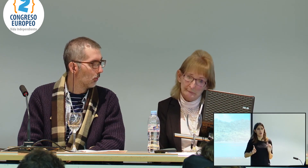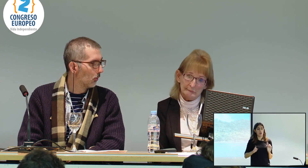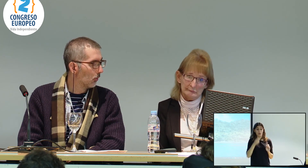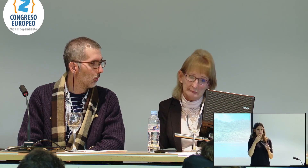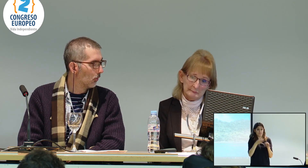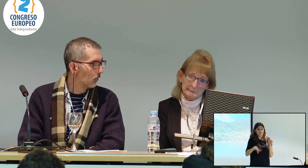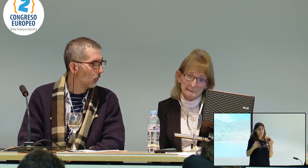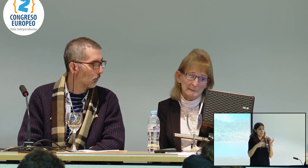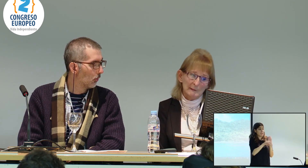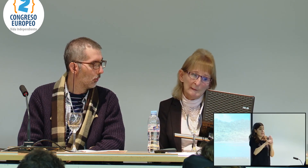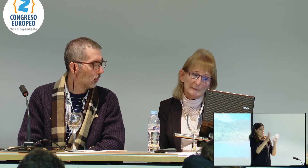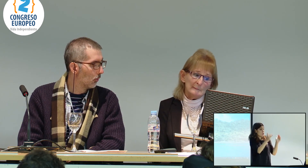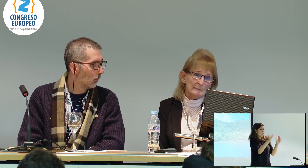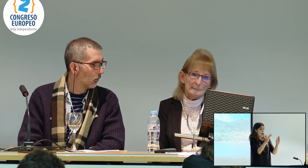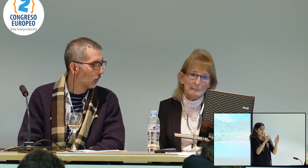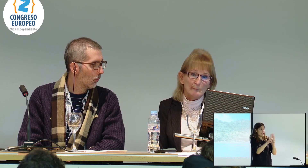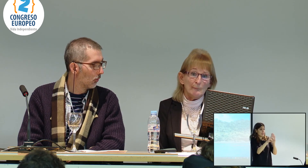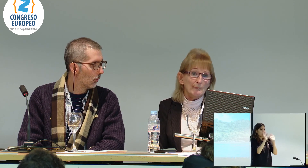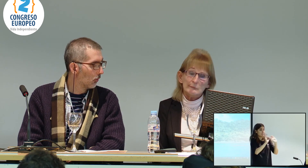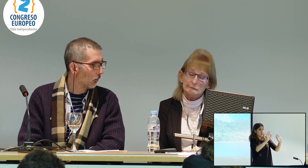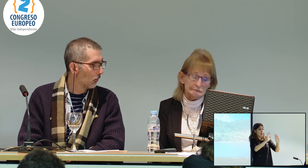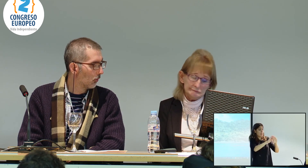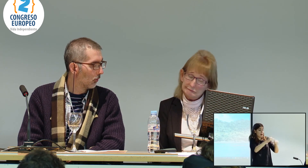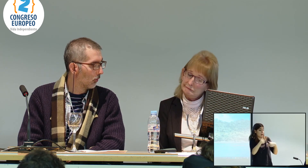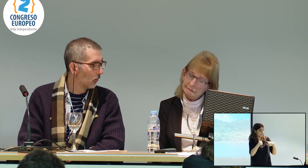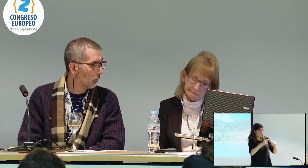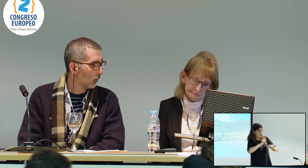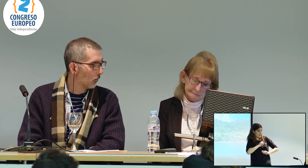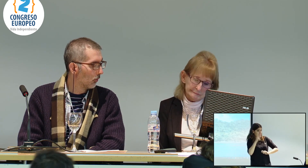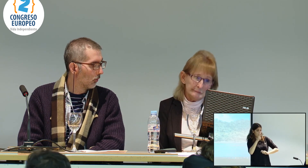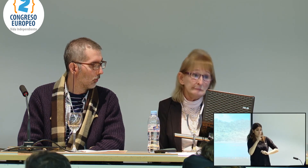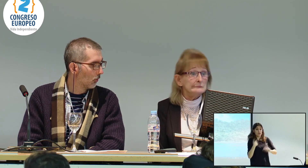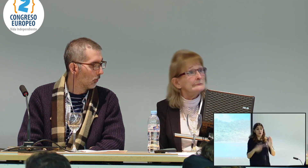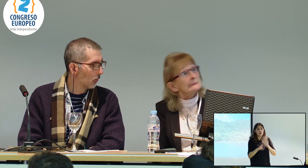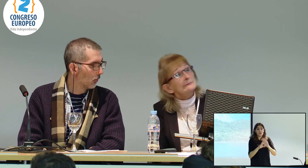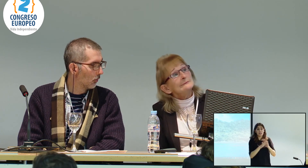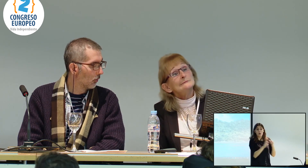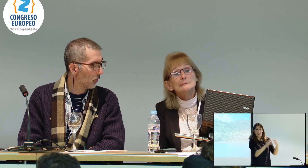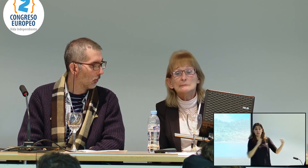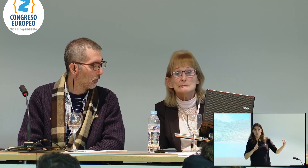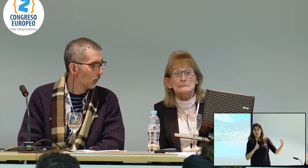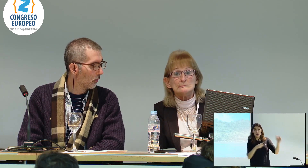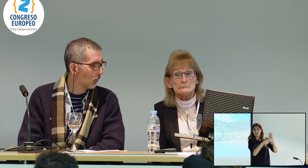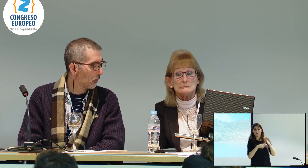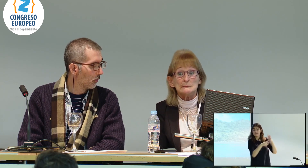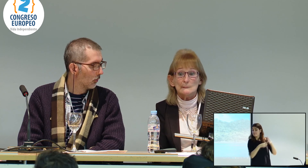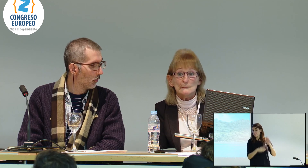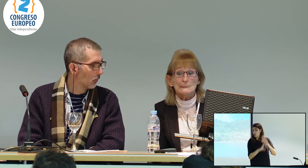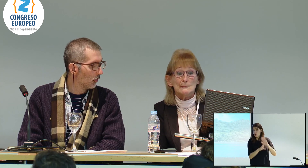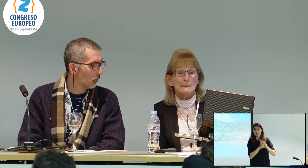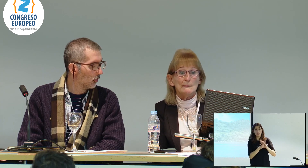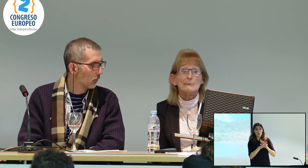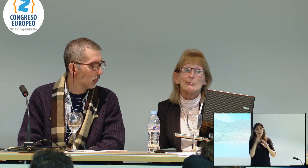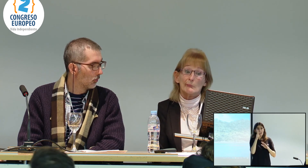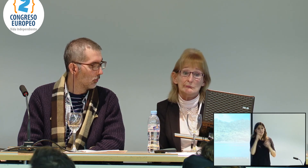no haya una ley específica que me garantice este derecho, seguiré en el limbo de la exclusión legal, con derechos cercenados y